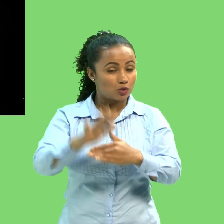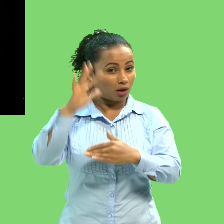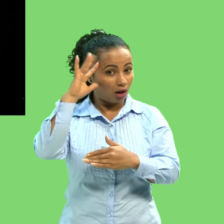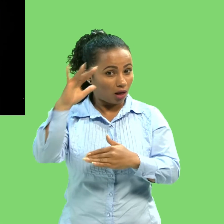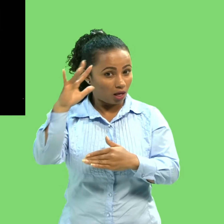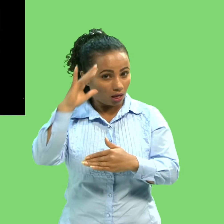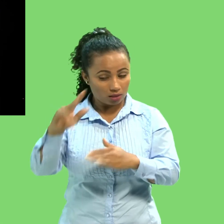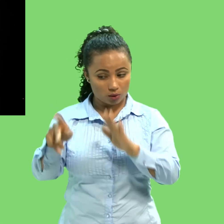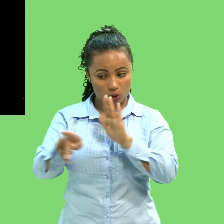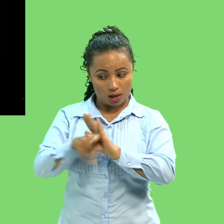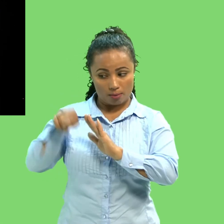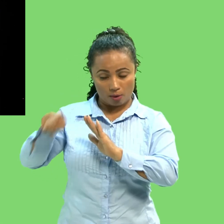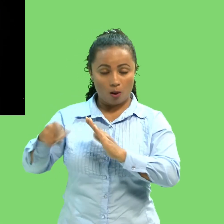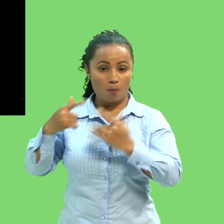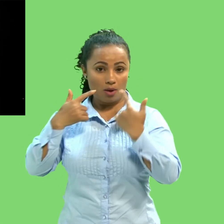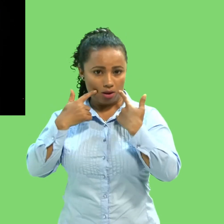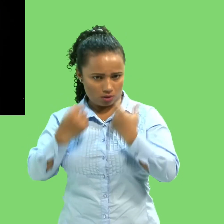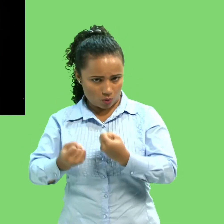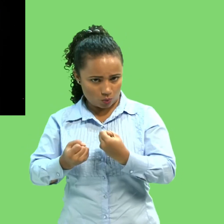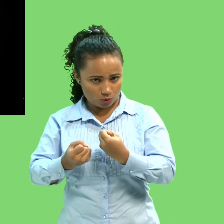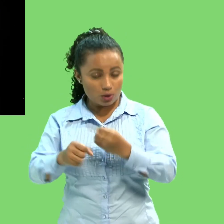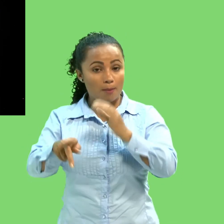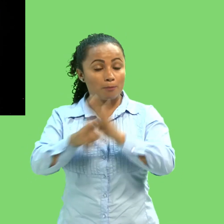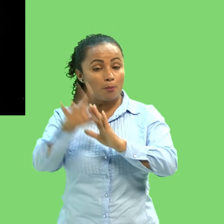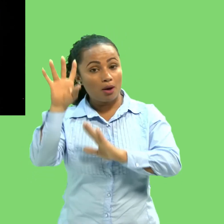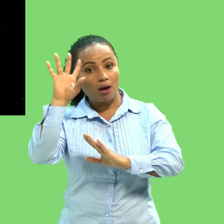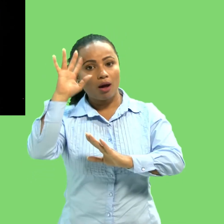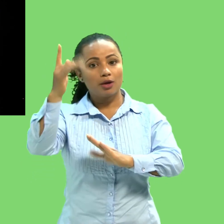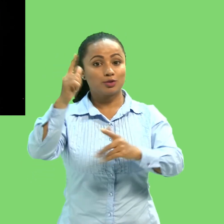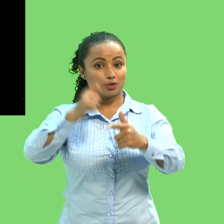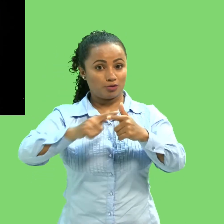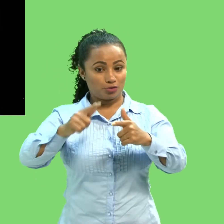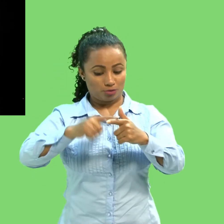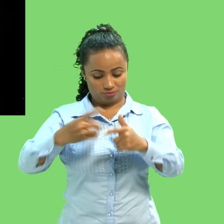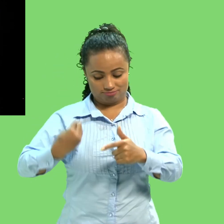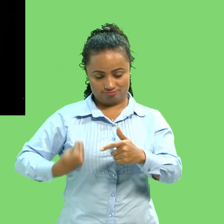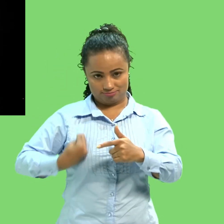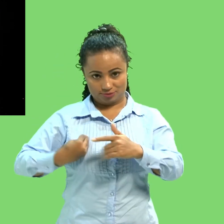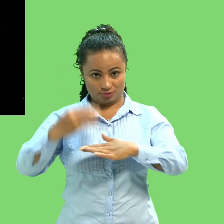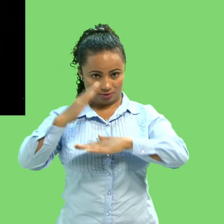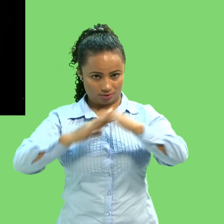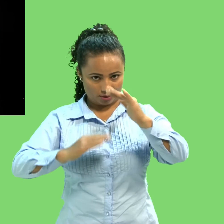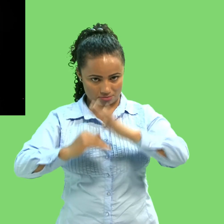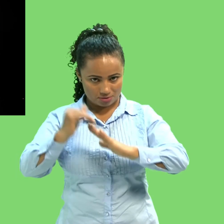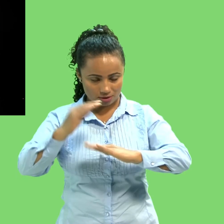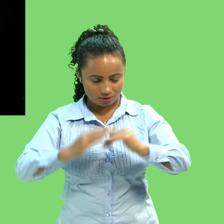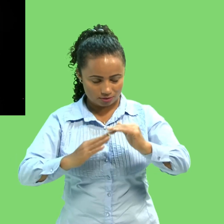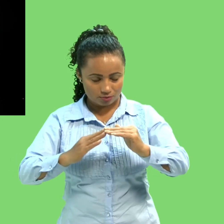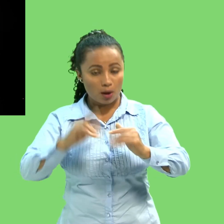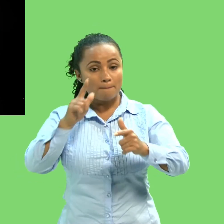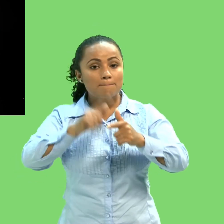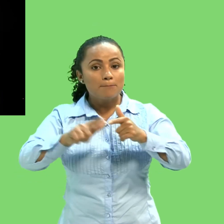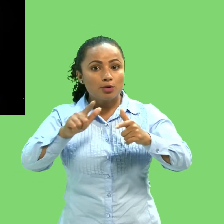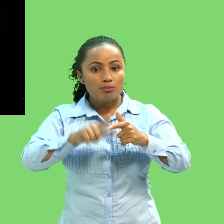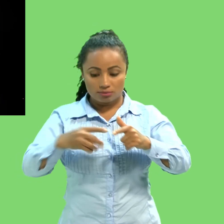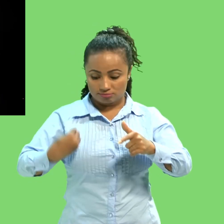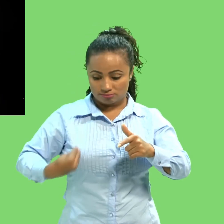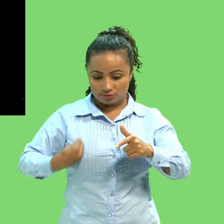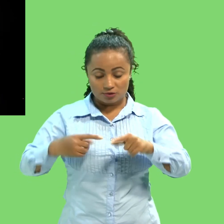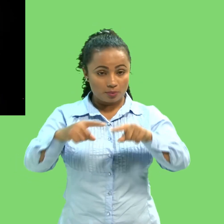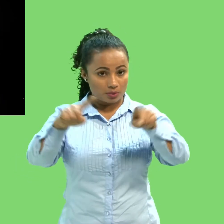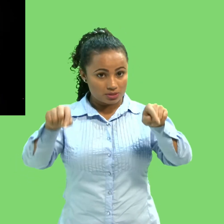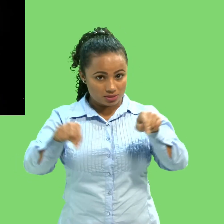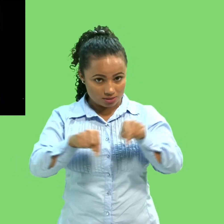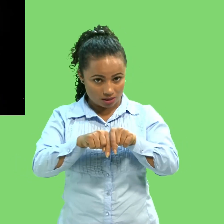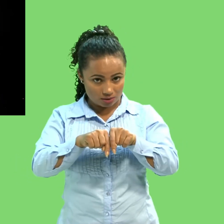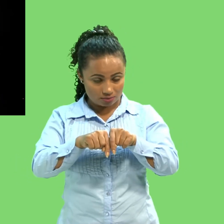para solucionar problemas da prática, isto é, da sala de aula de língua materna e